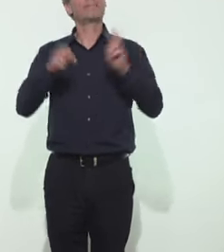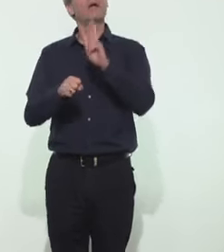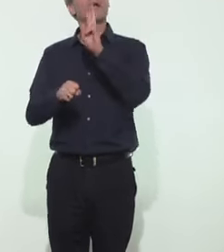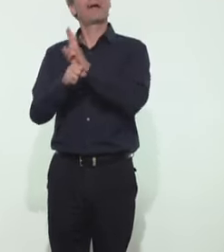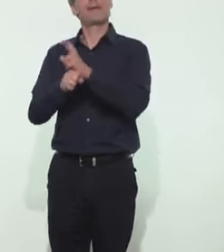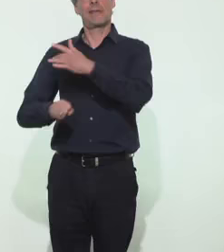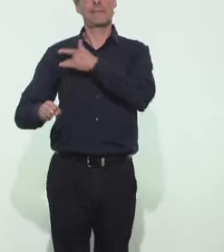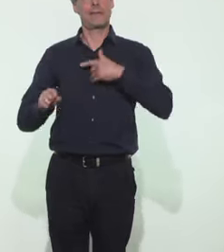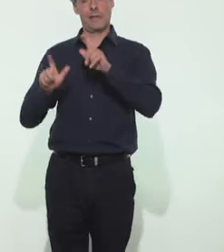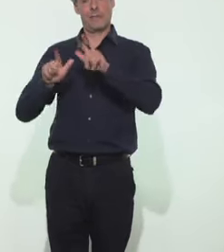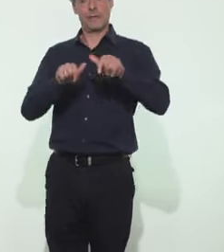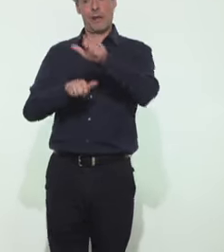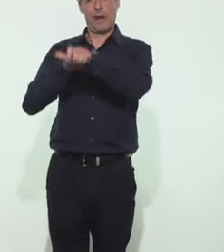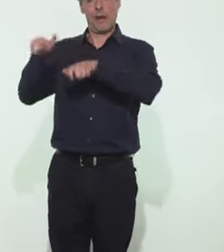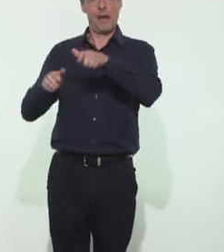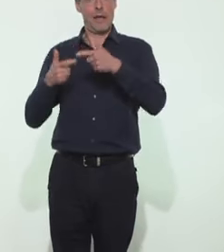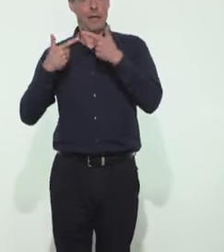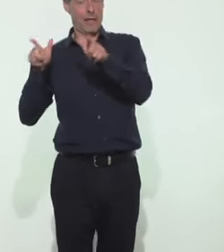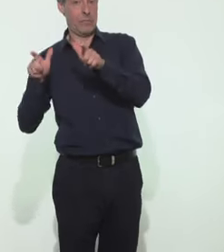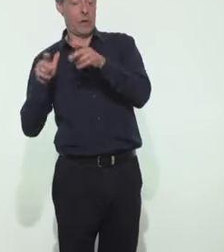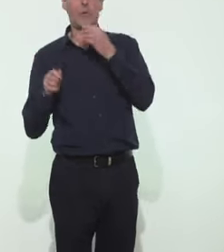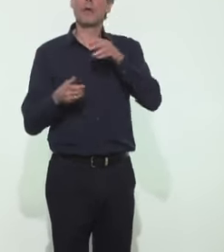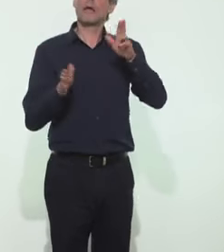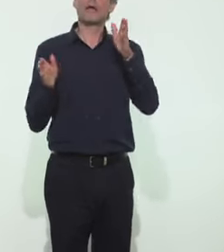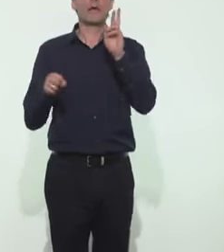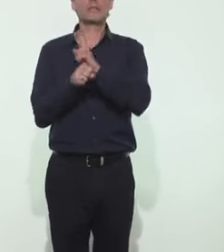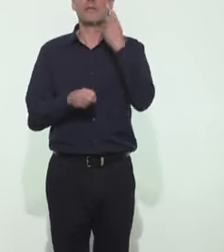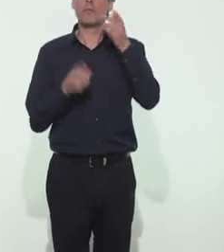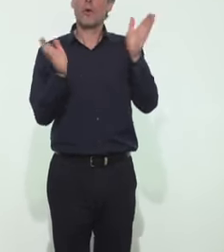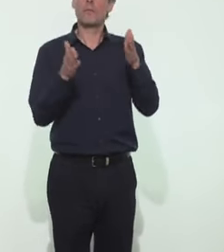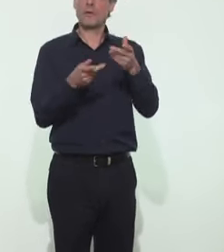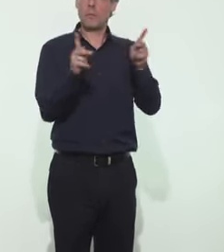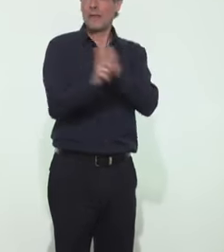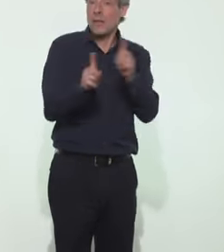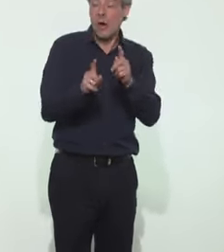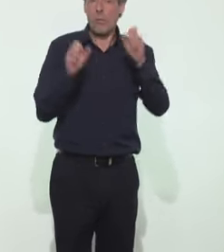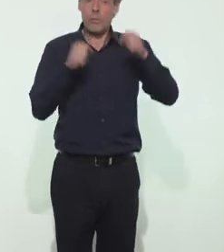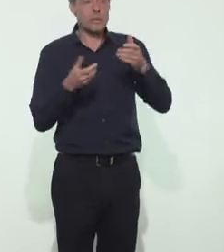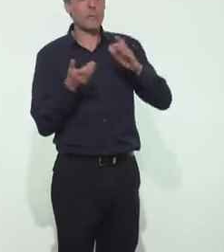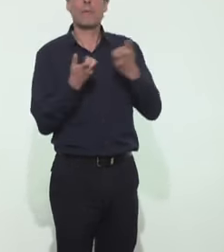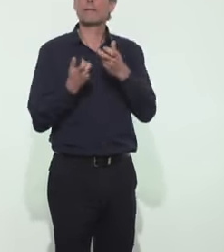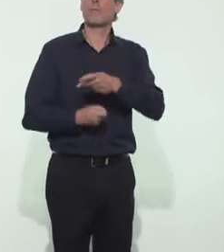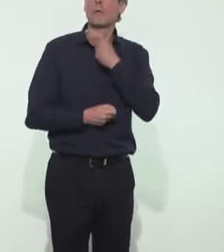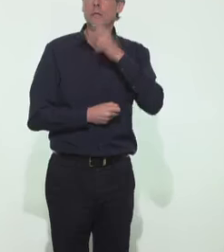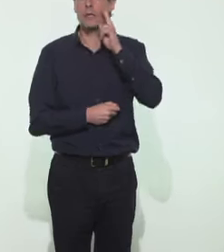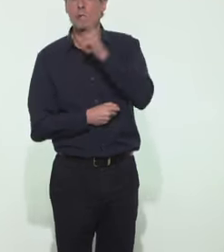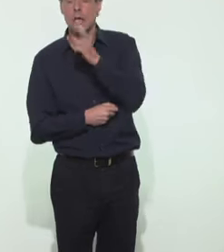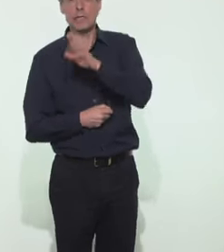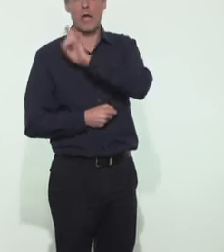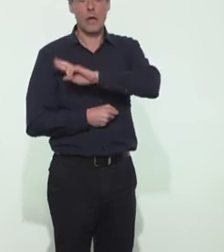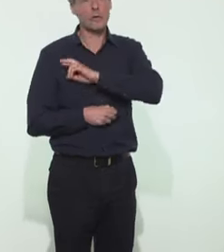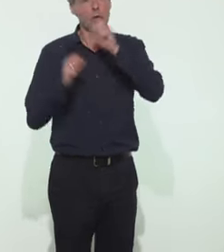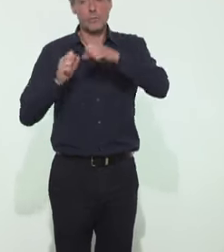est disponible elle n'est pas réservé qu'aux seuls hôpitaux je pense notamment aux médecins généralistes à la retraite